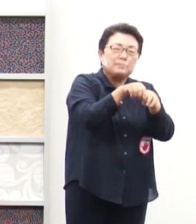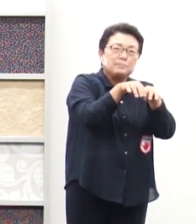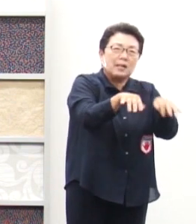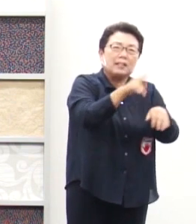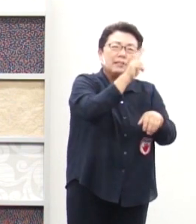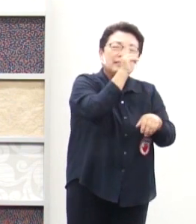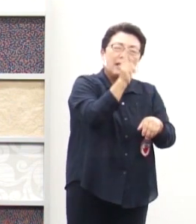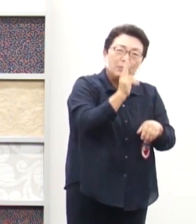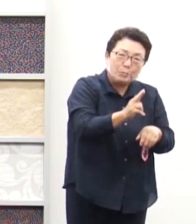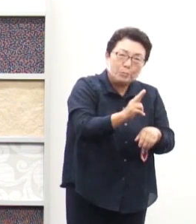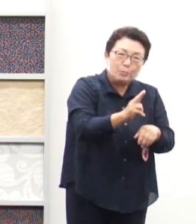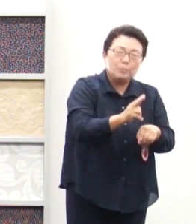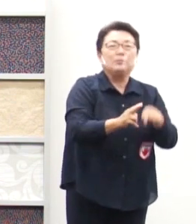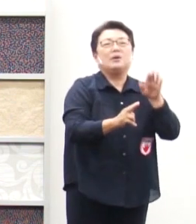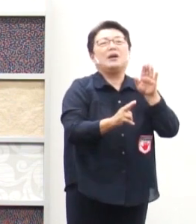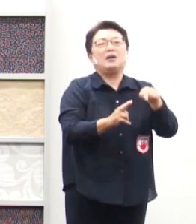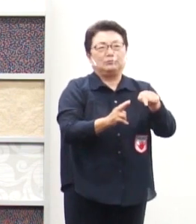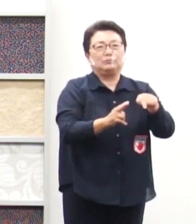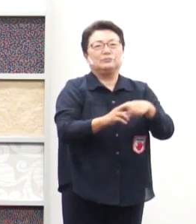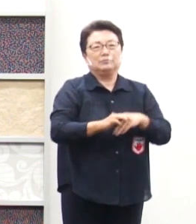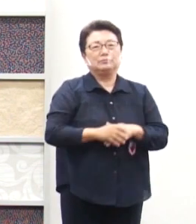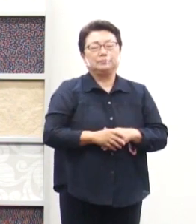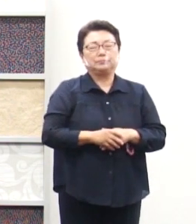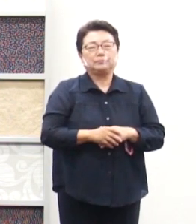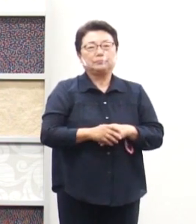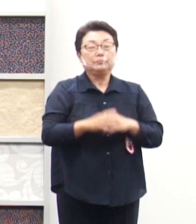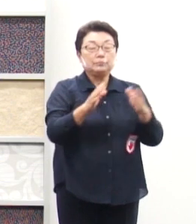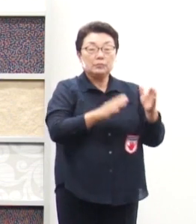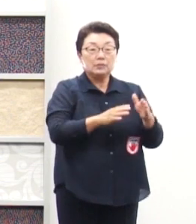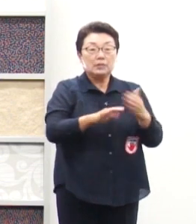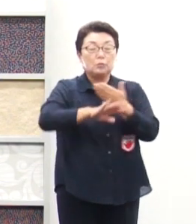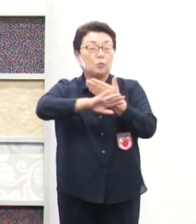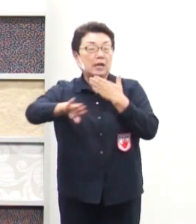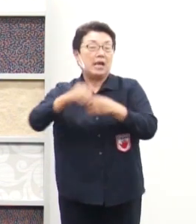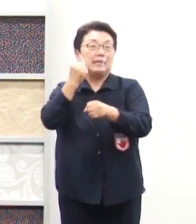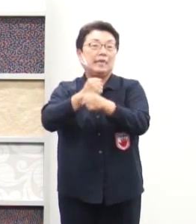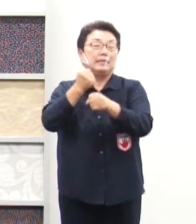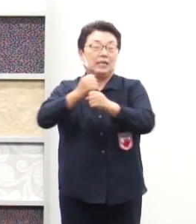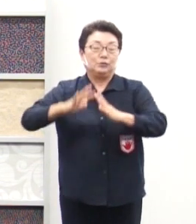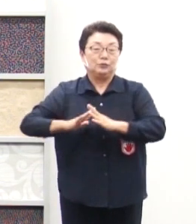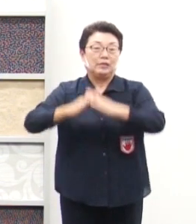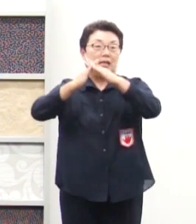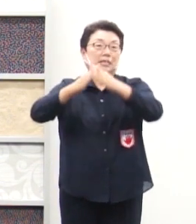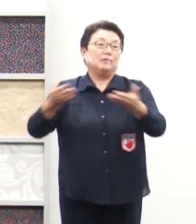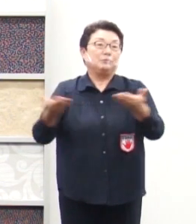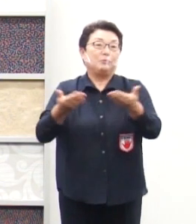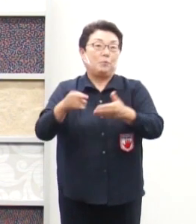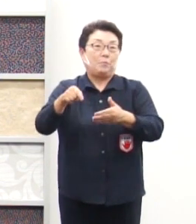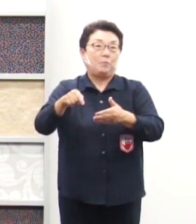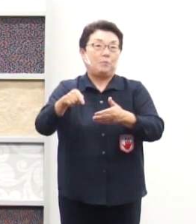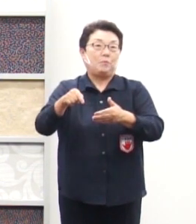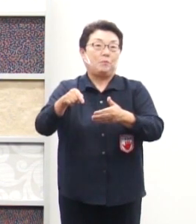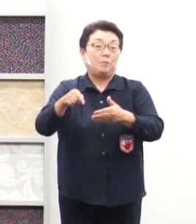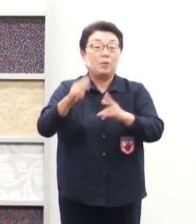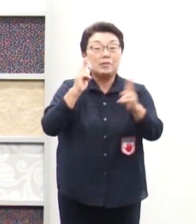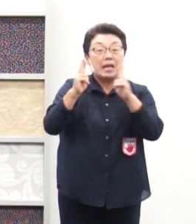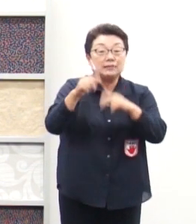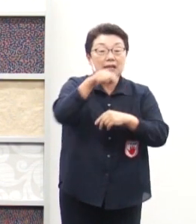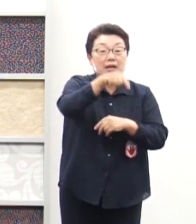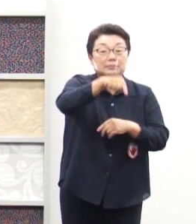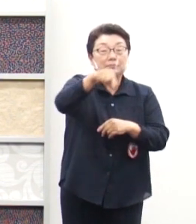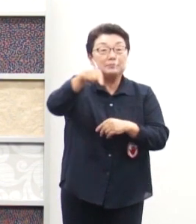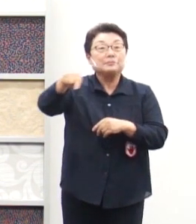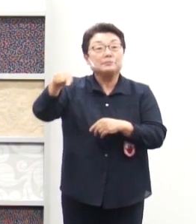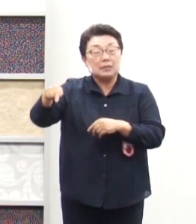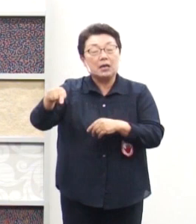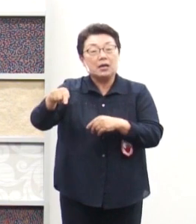が出ております。それから建設業で複数の事業所の方